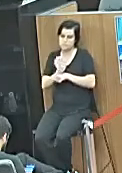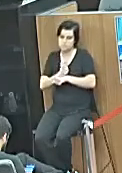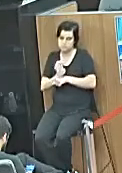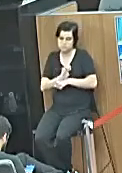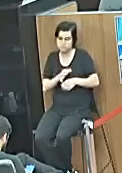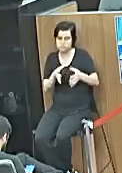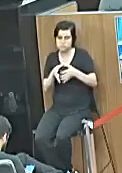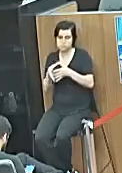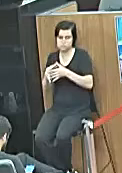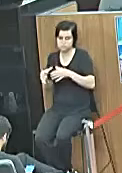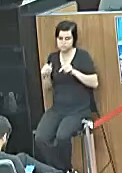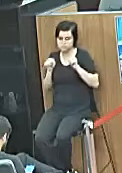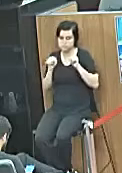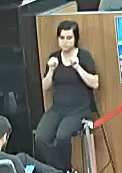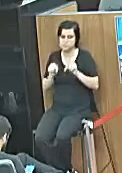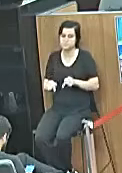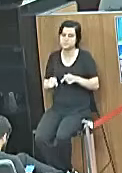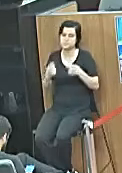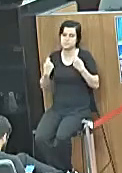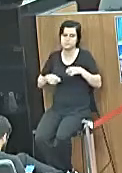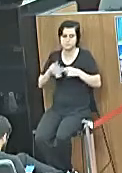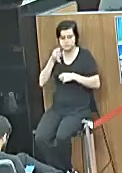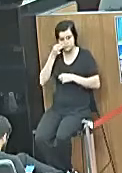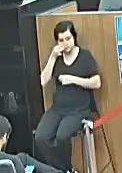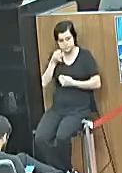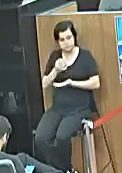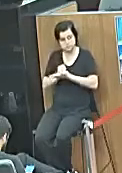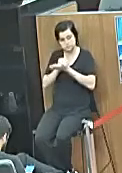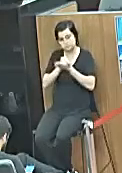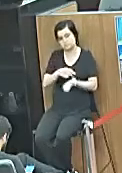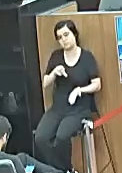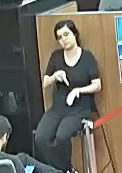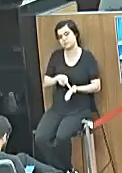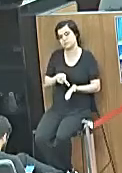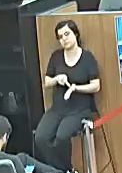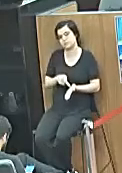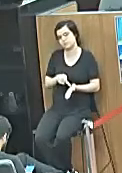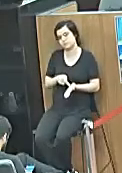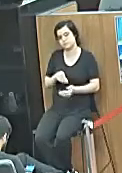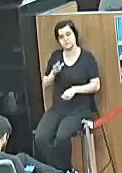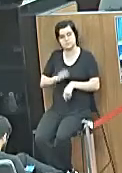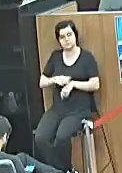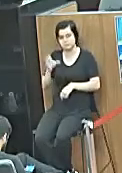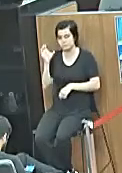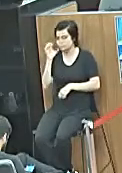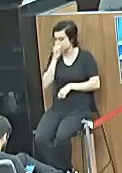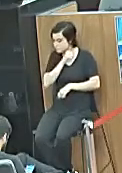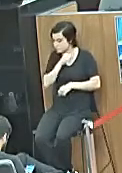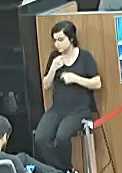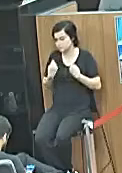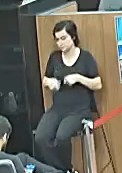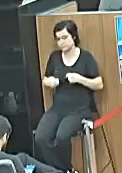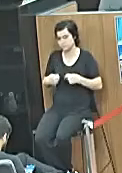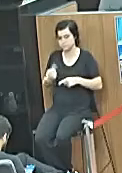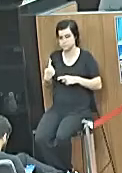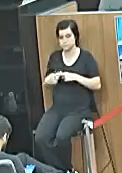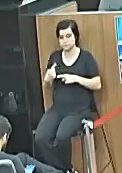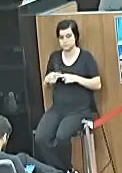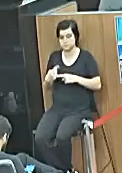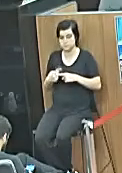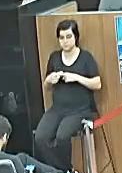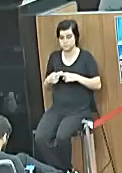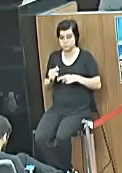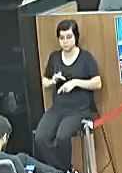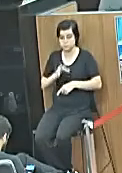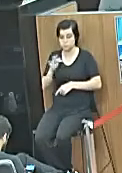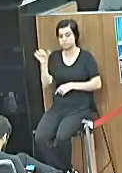membros do governo estadual para que preste atenção a essas ações e que executem o mais rápido possível porque senão pode ser tarde